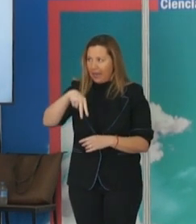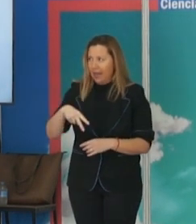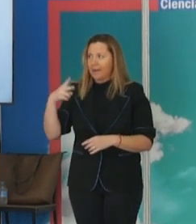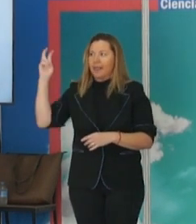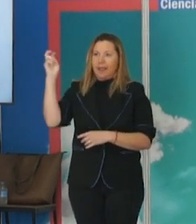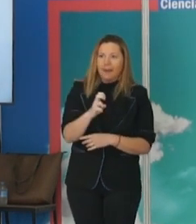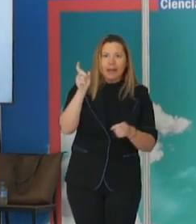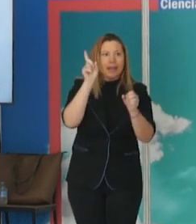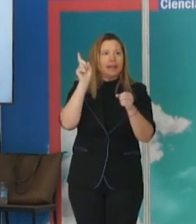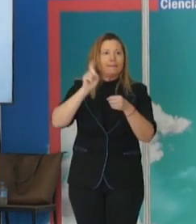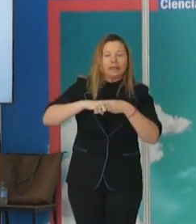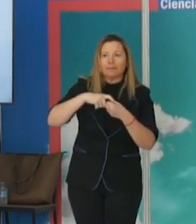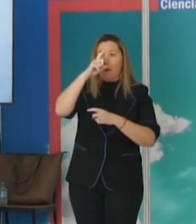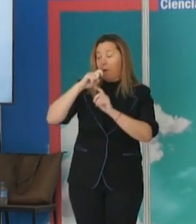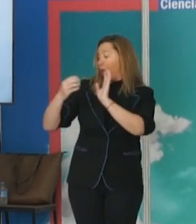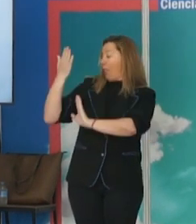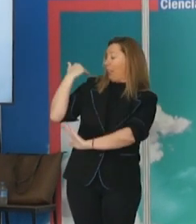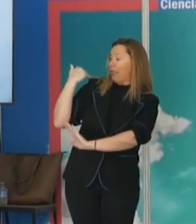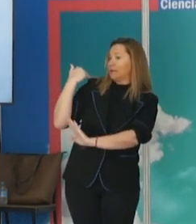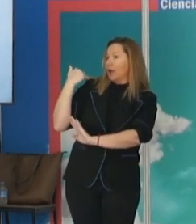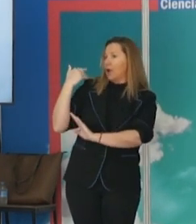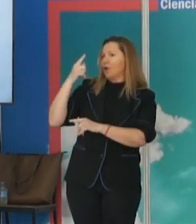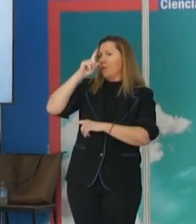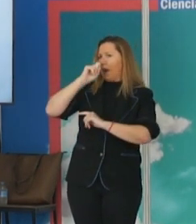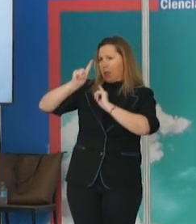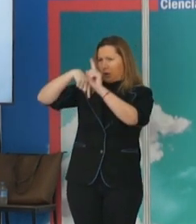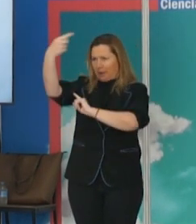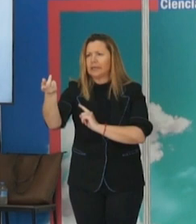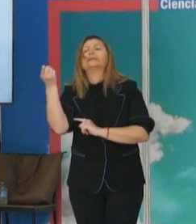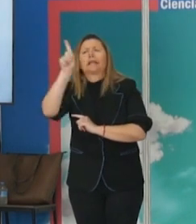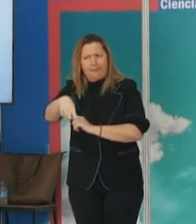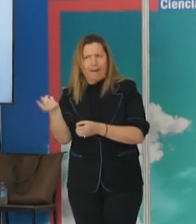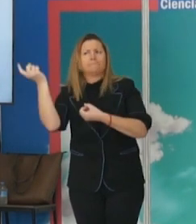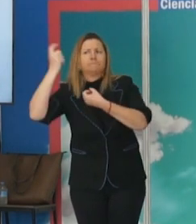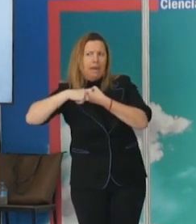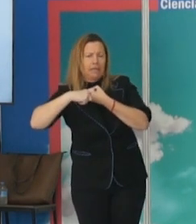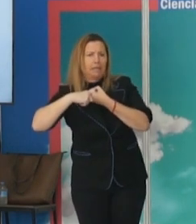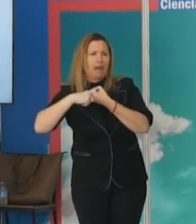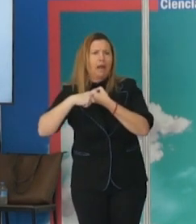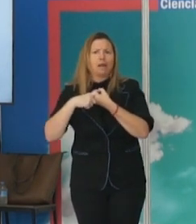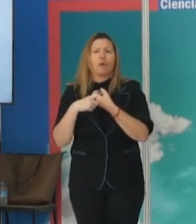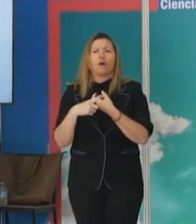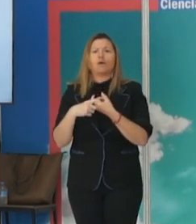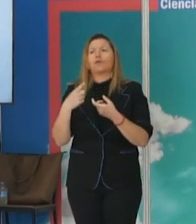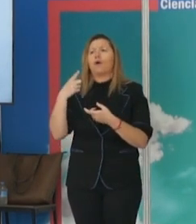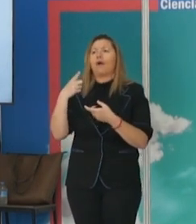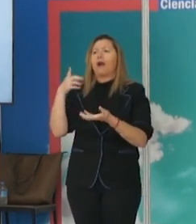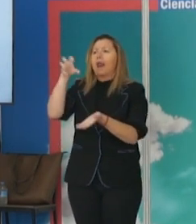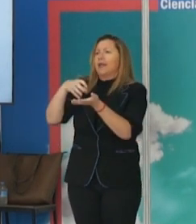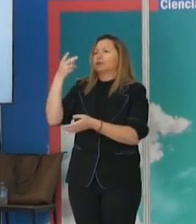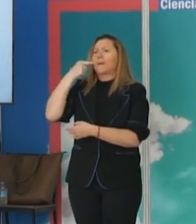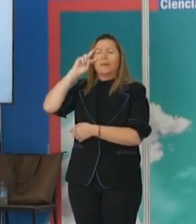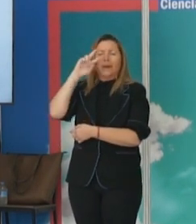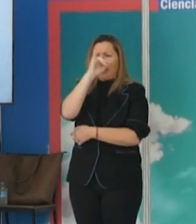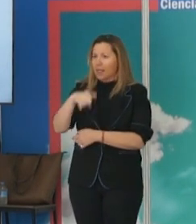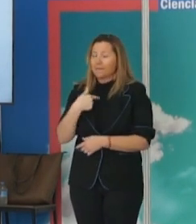vez como la edición pasada y probablemente como haremos la edición próxima con Elia y con la Estación Experimental del CEIDIN. Es una